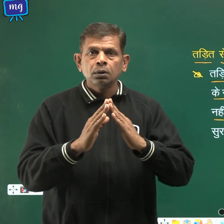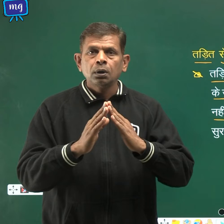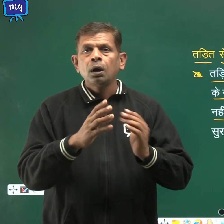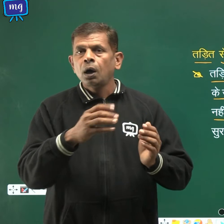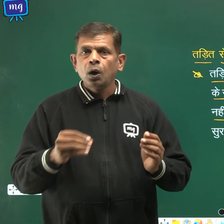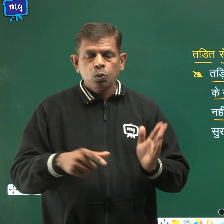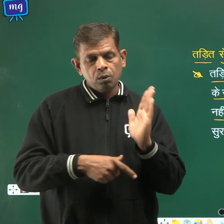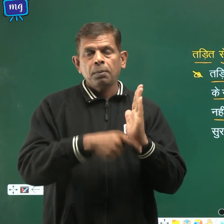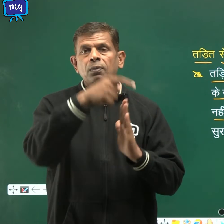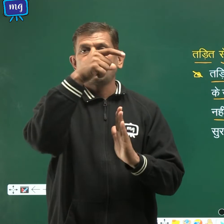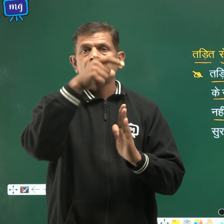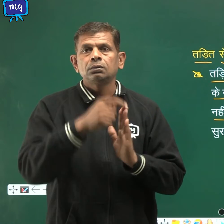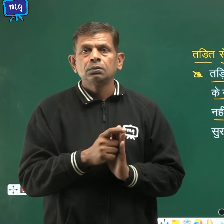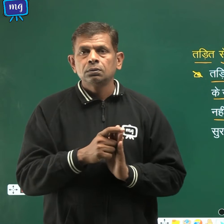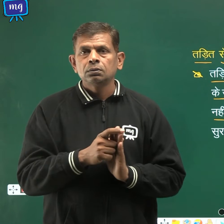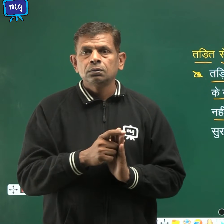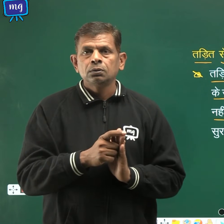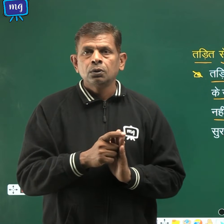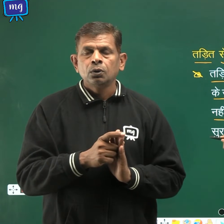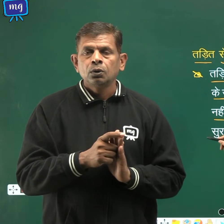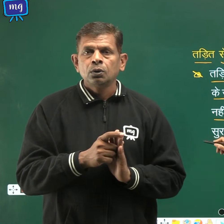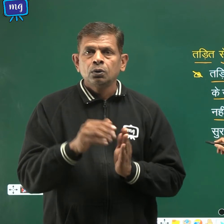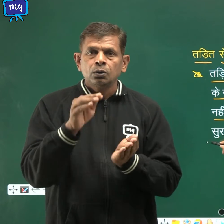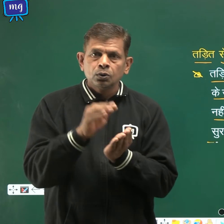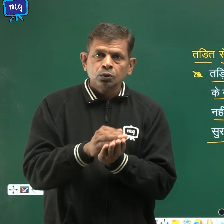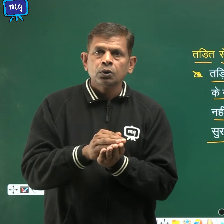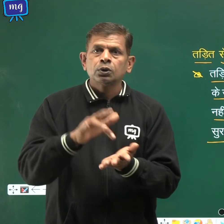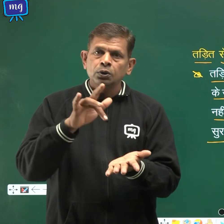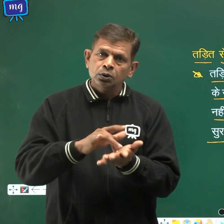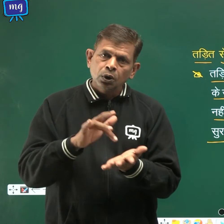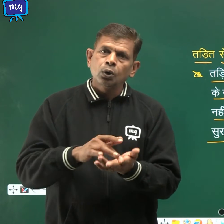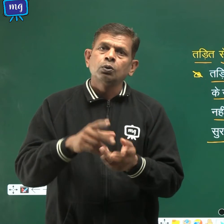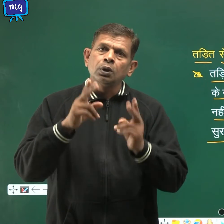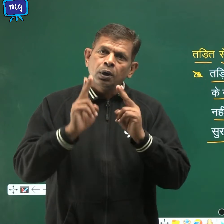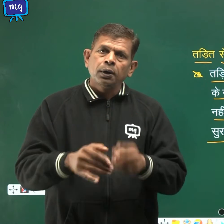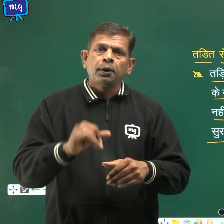अथवा भवन सुरक्षित स्थान होता है।